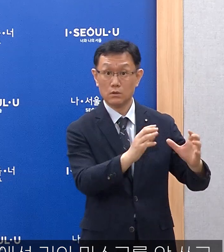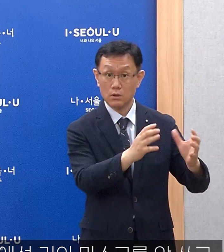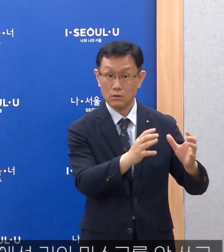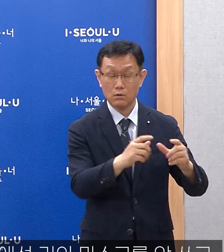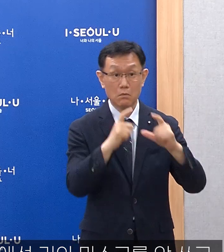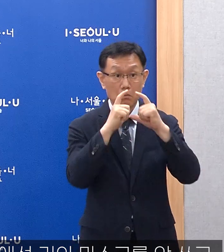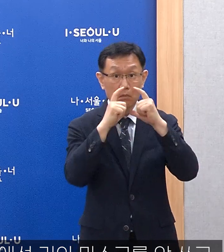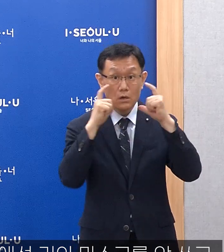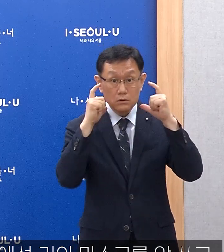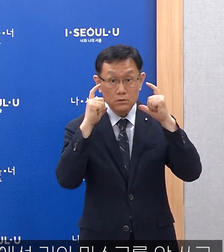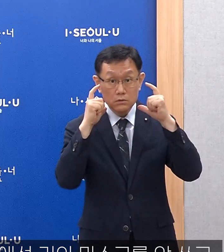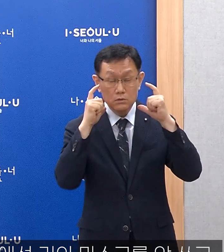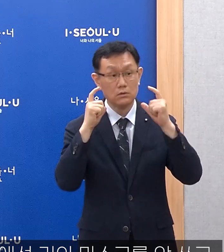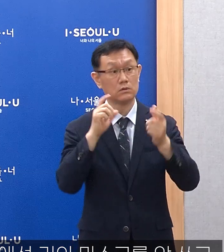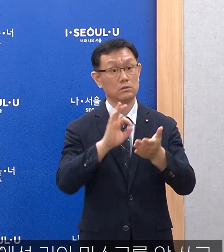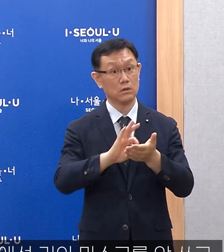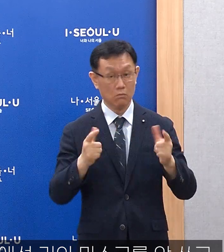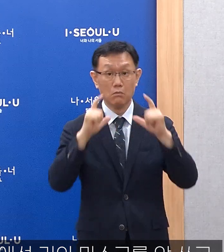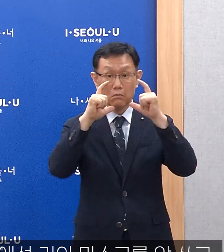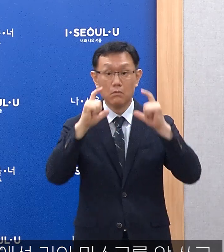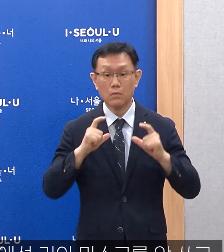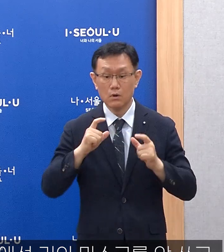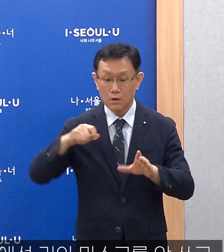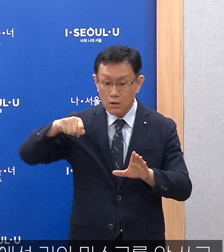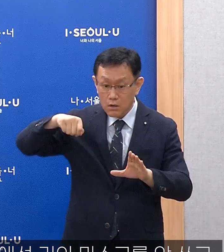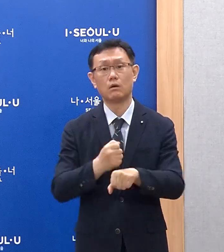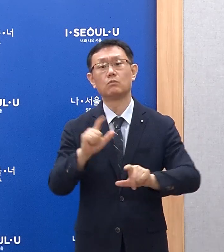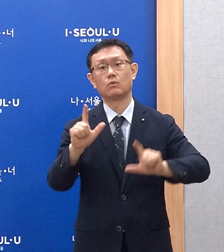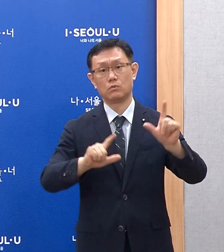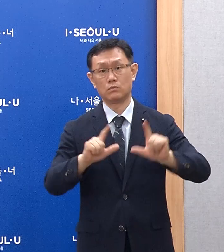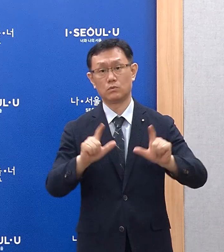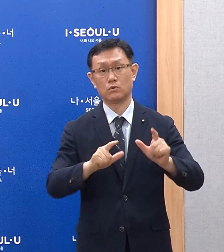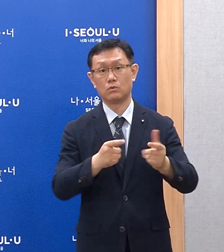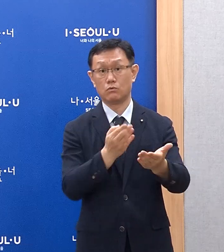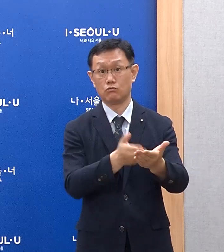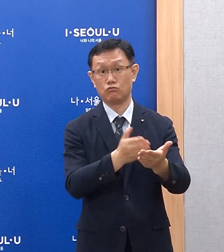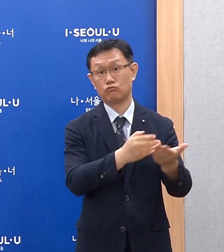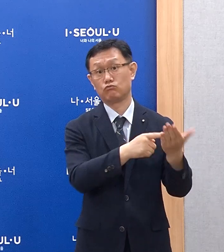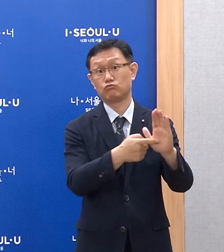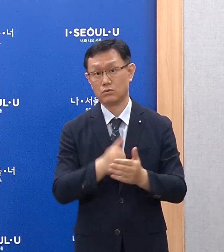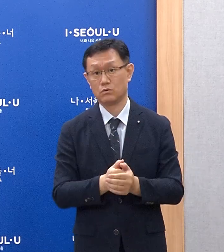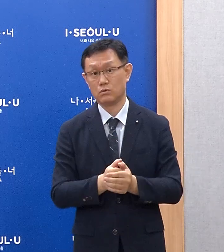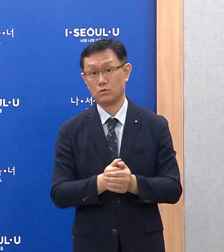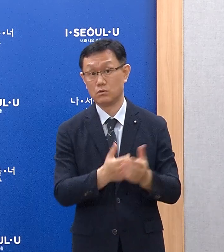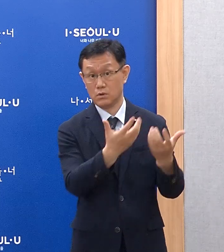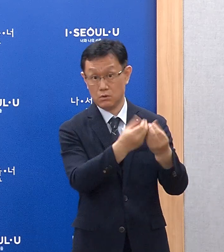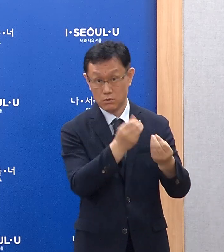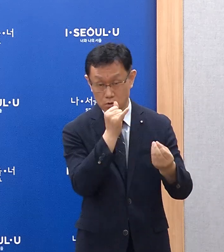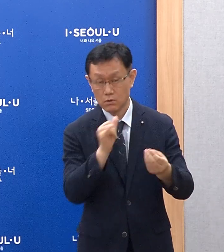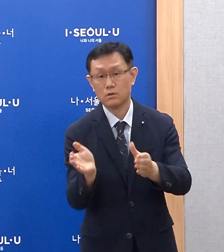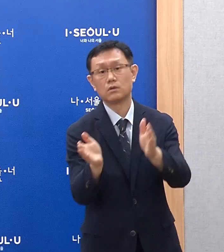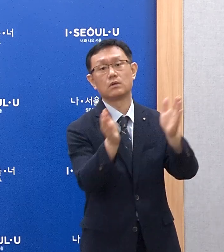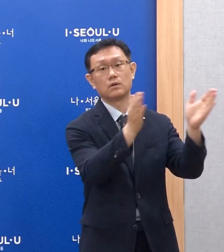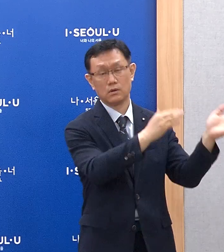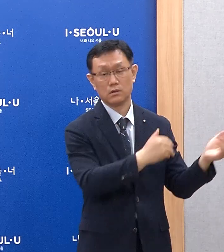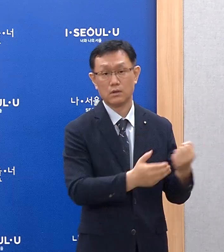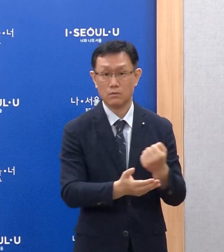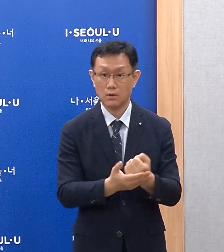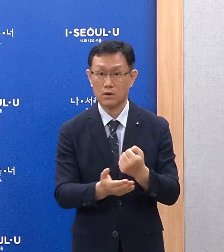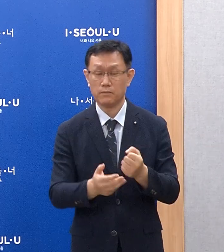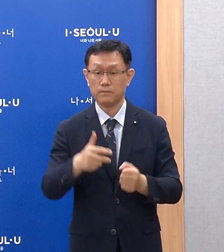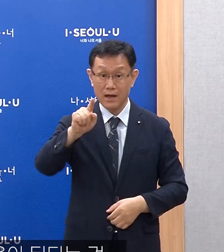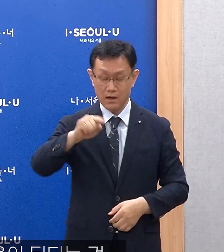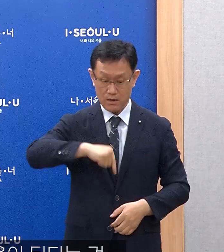보니까 미국에서는 거의 마스크를 안 쓰고 식사하는 게 사진이 실렸던데요. 다시 말씀드리면 자가검사 키트를 어떻게